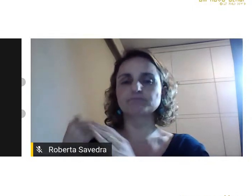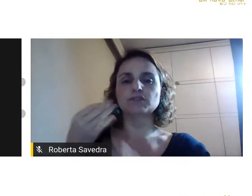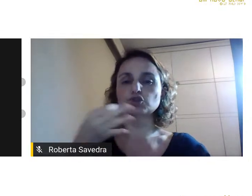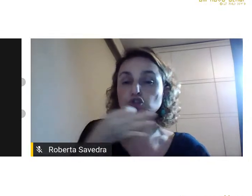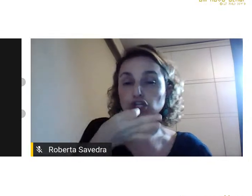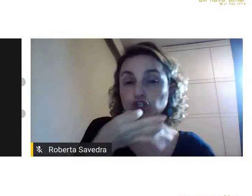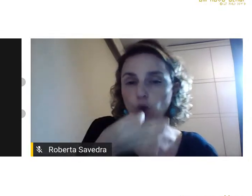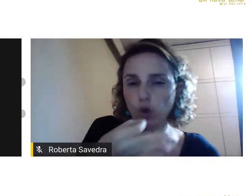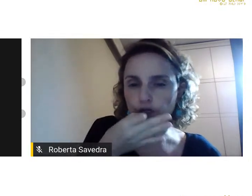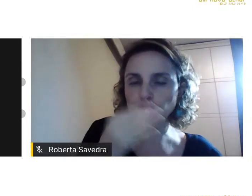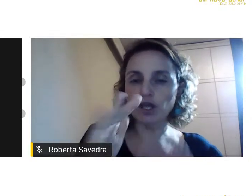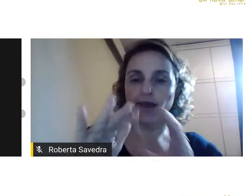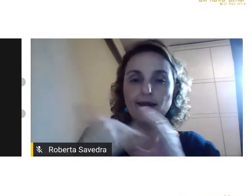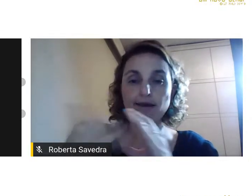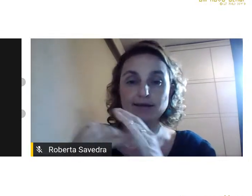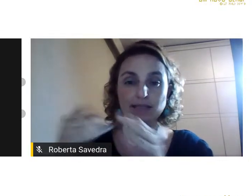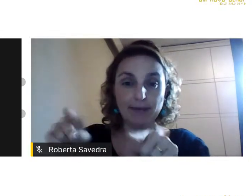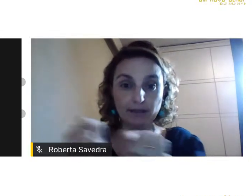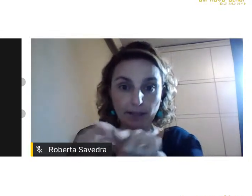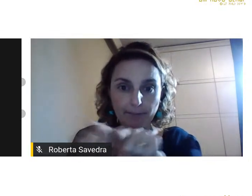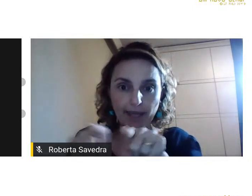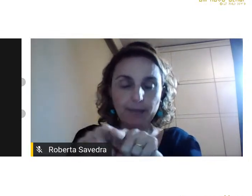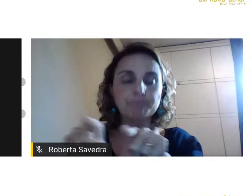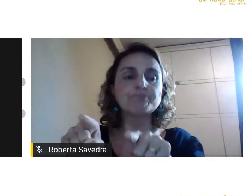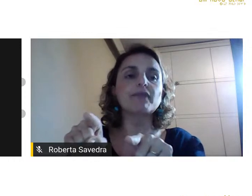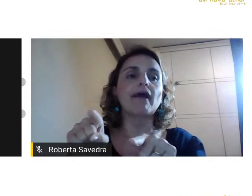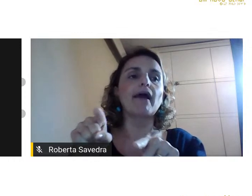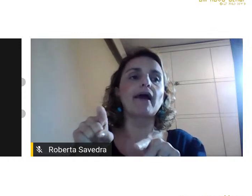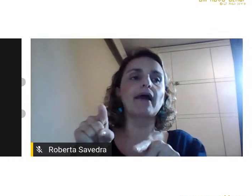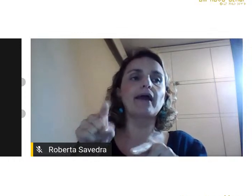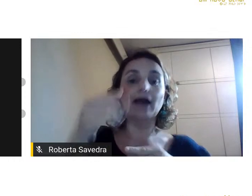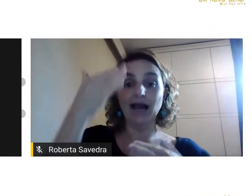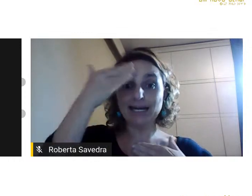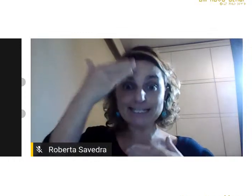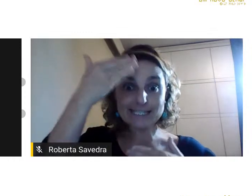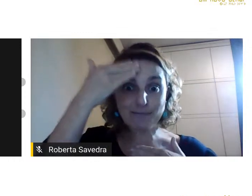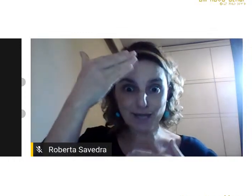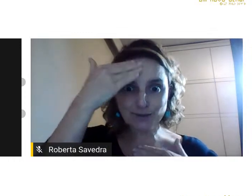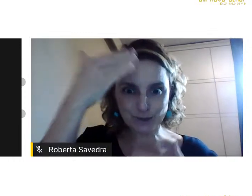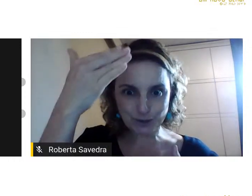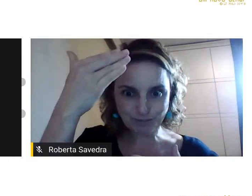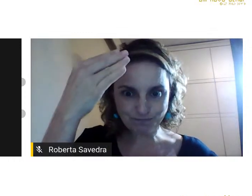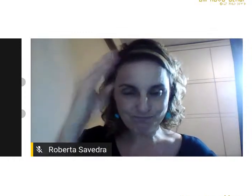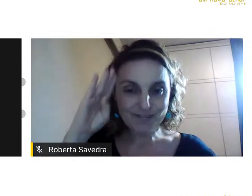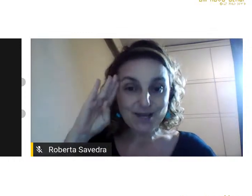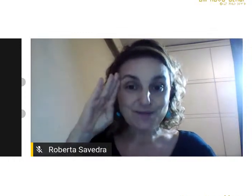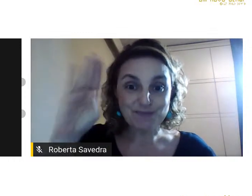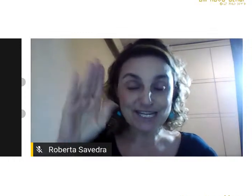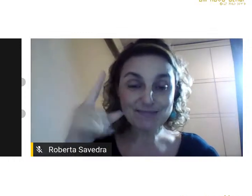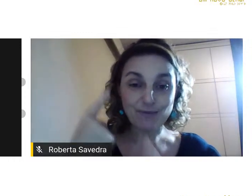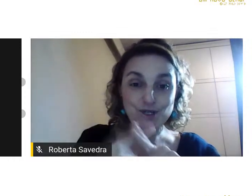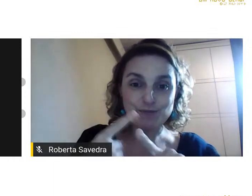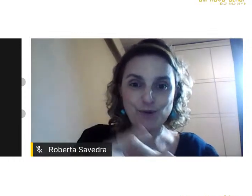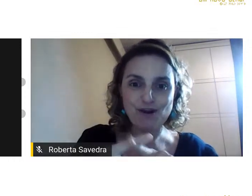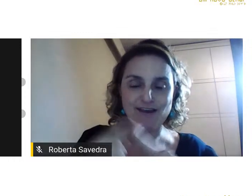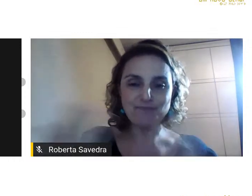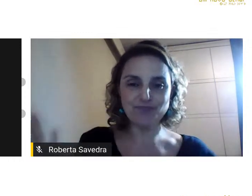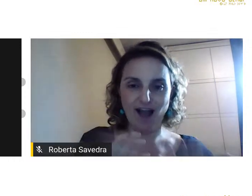de comunicação é e consegue se comunicar colocar especiais nossas opiniões